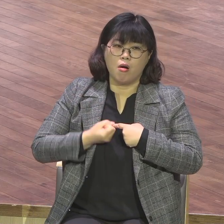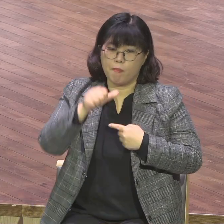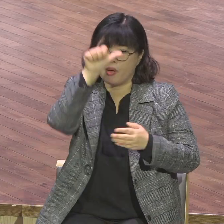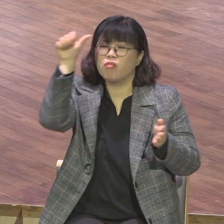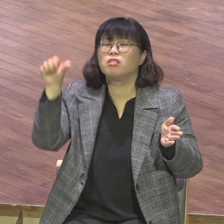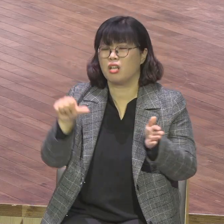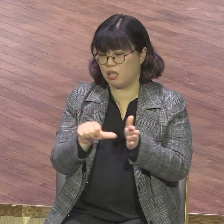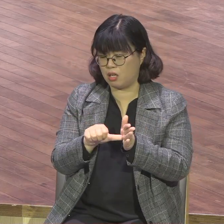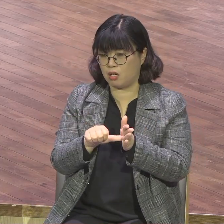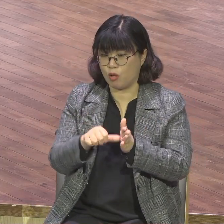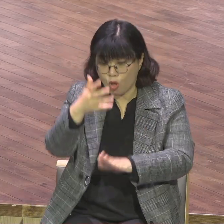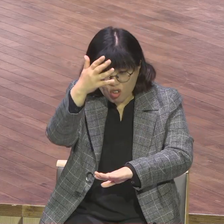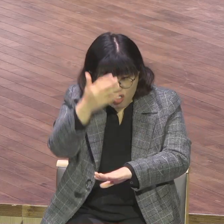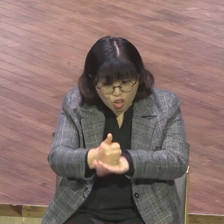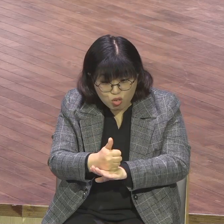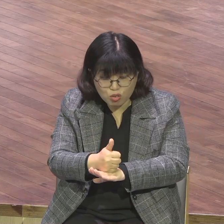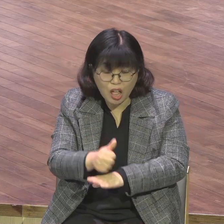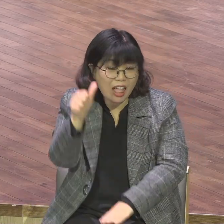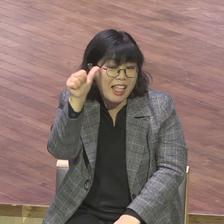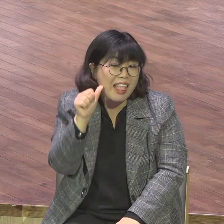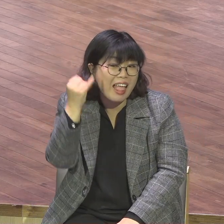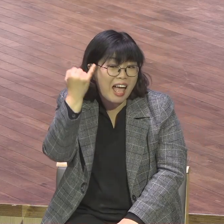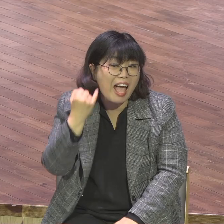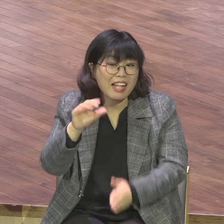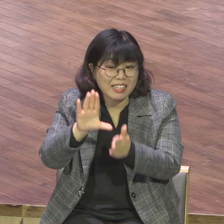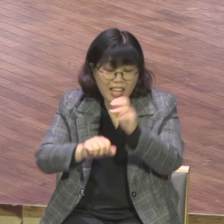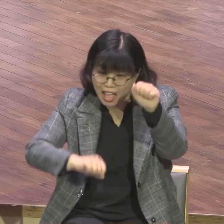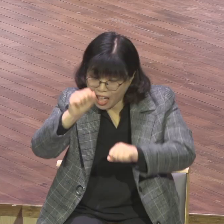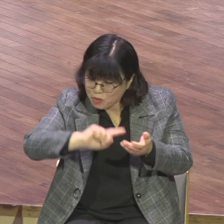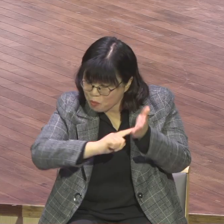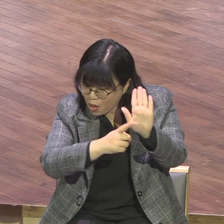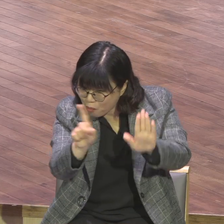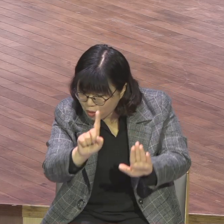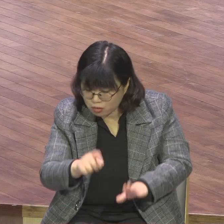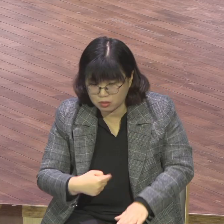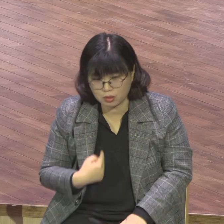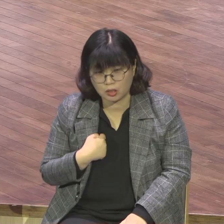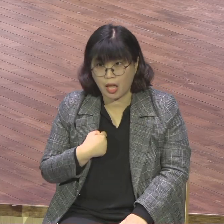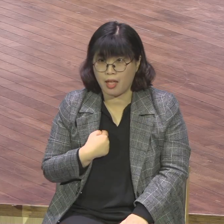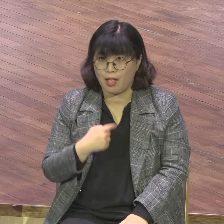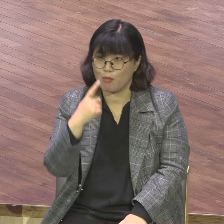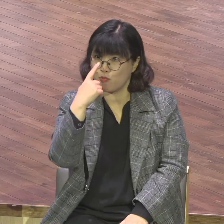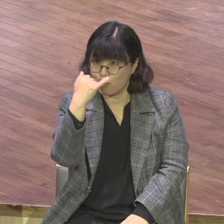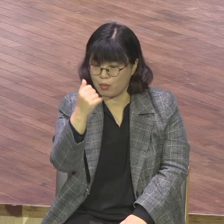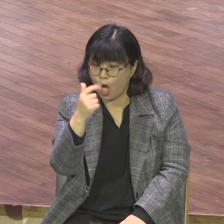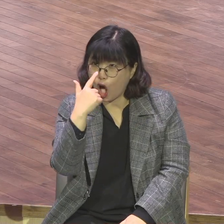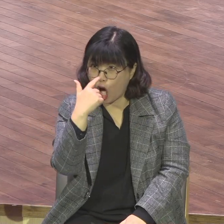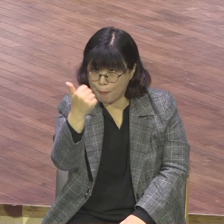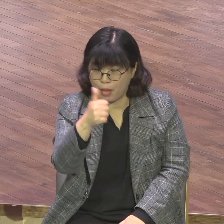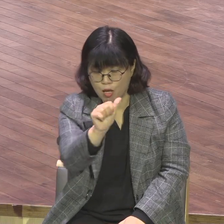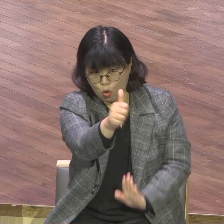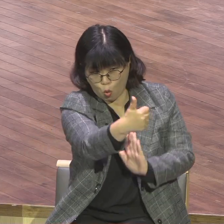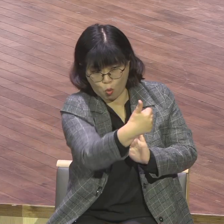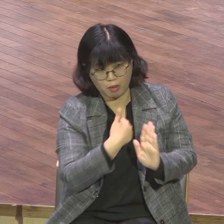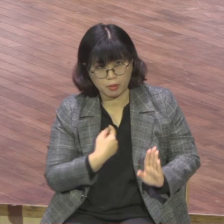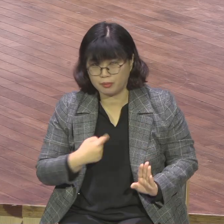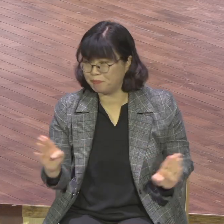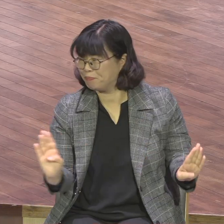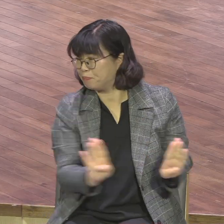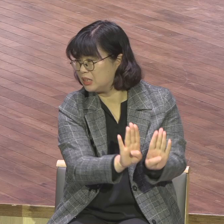못 들어오게 합니다. 문 잠가버려요. 대화하기 싫다는 겁니다. 상처 받았다는 것이죠.